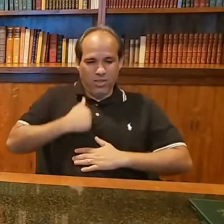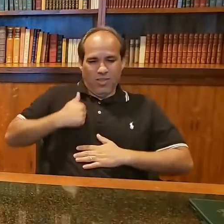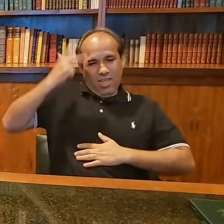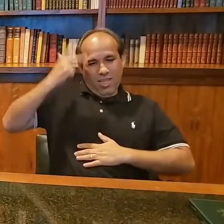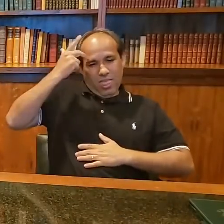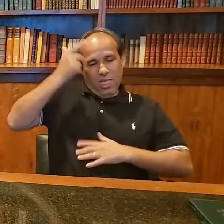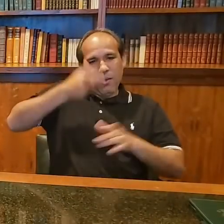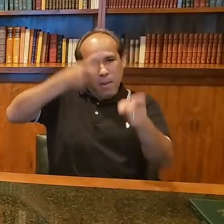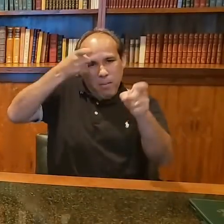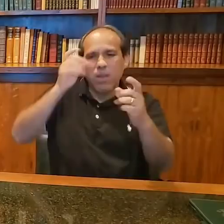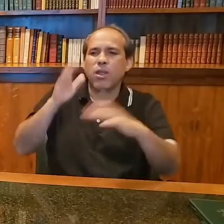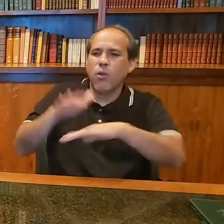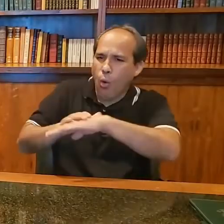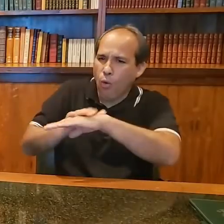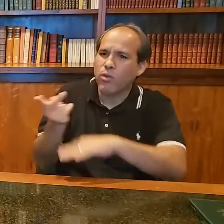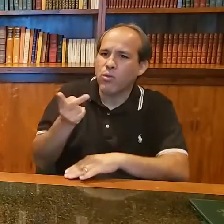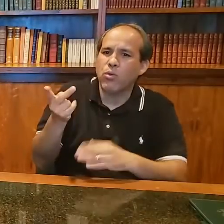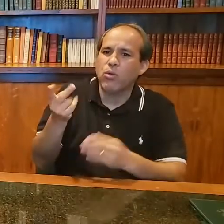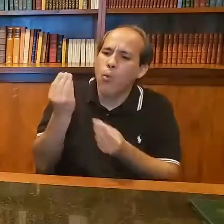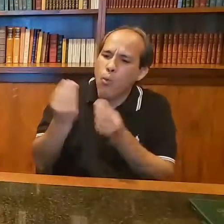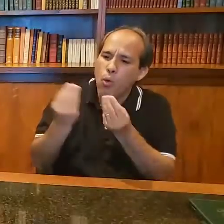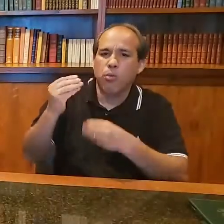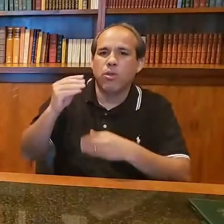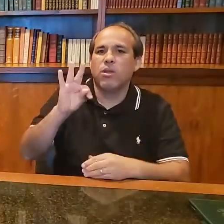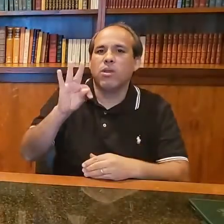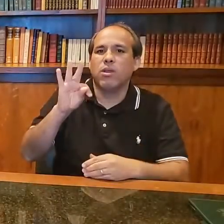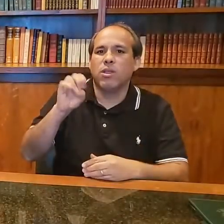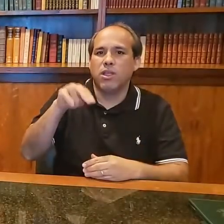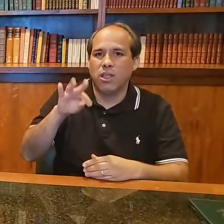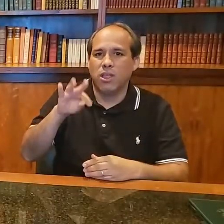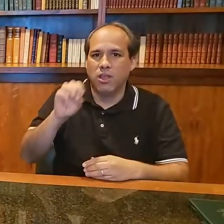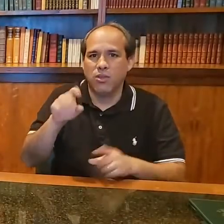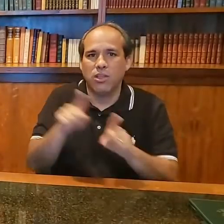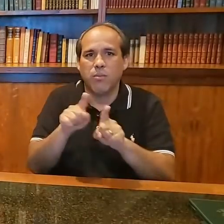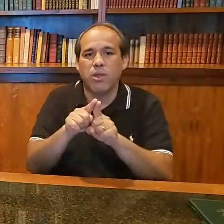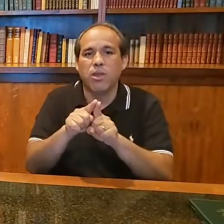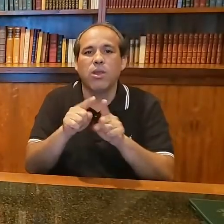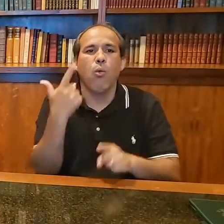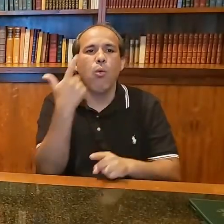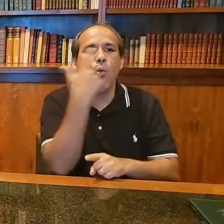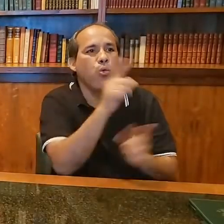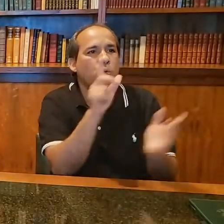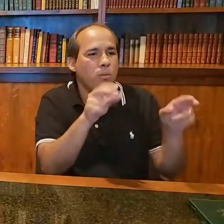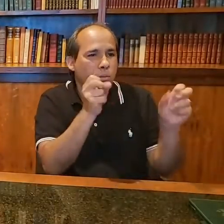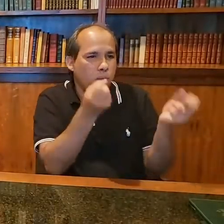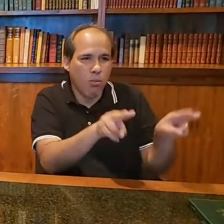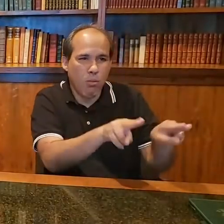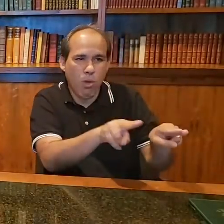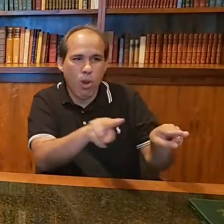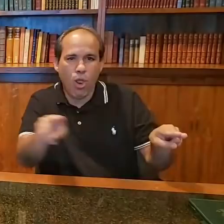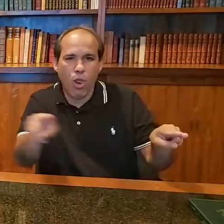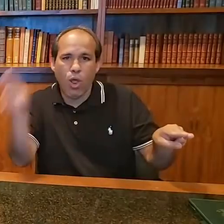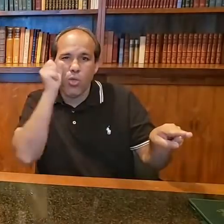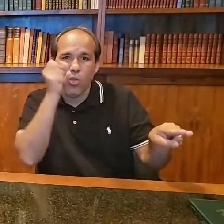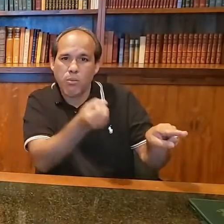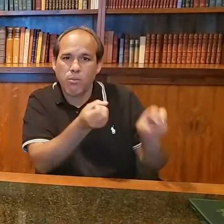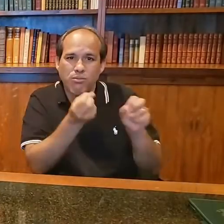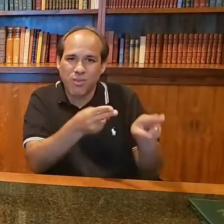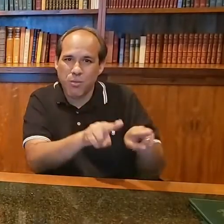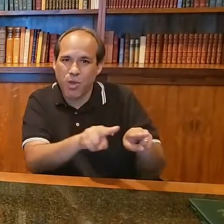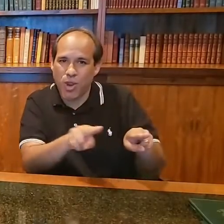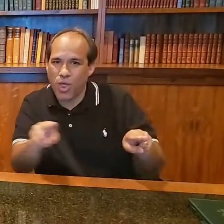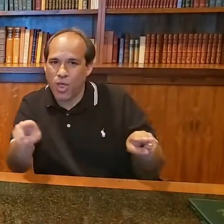superior de guarnição, e com o tenente também, oficial de dia. Fui lá no alojamento de cabos e soldados. Eu fui no rancho. Aí